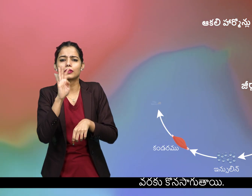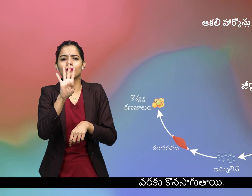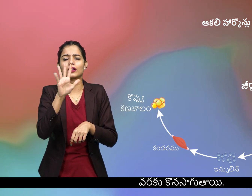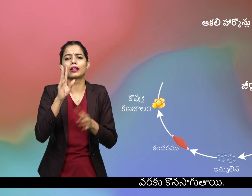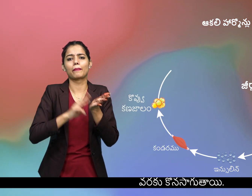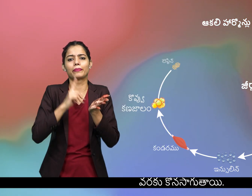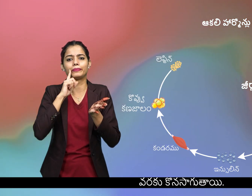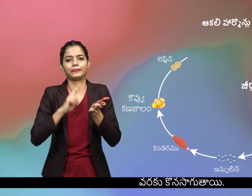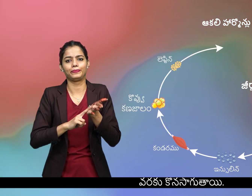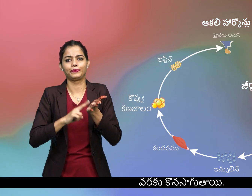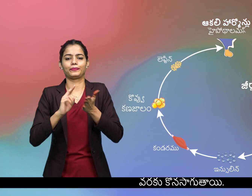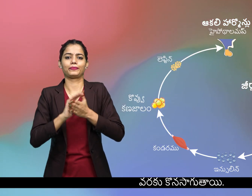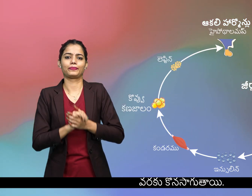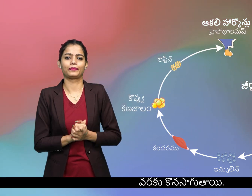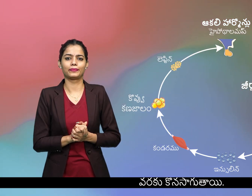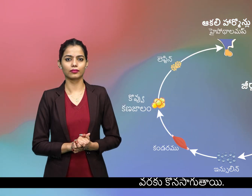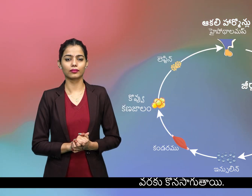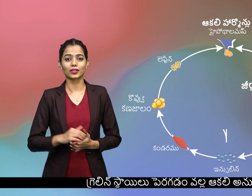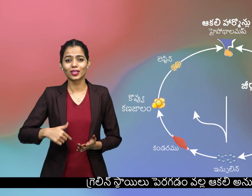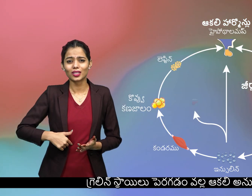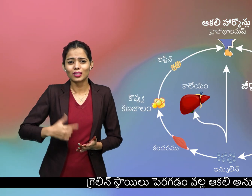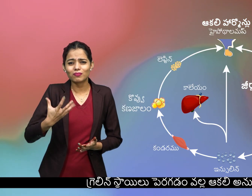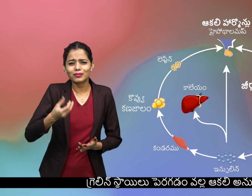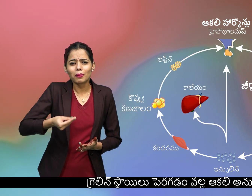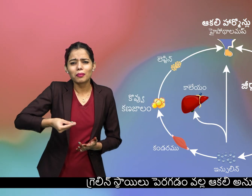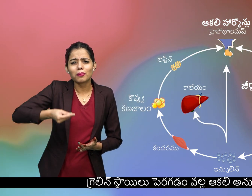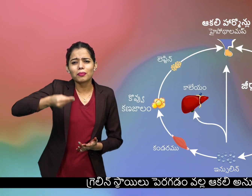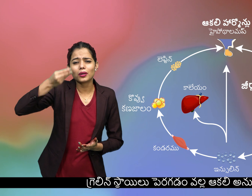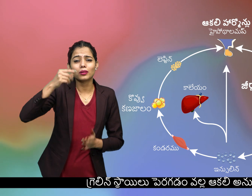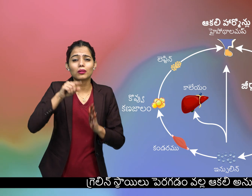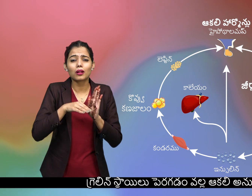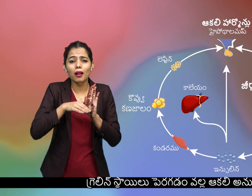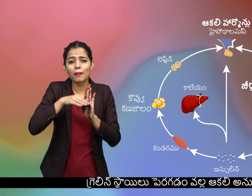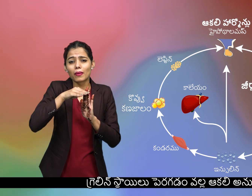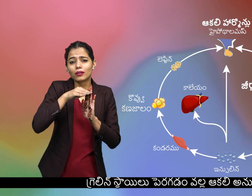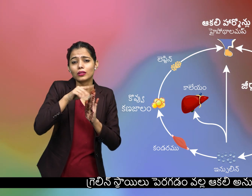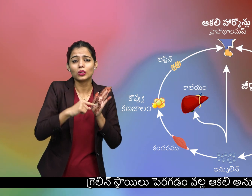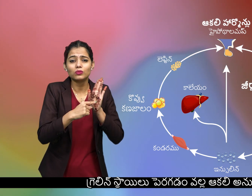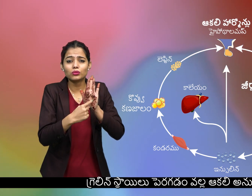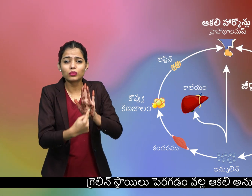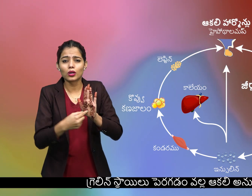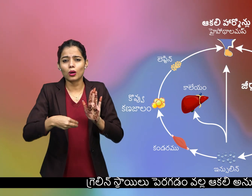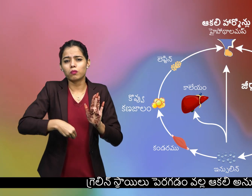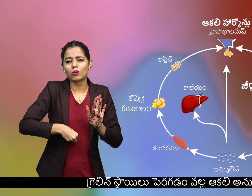30 నుంచి 45 నిమిషాల వరకు కొనసాగుతాయి. గ్రెలిన్ స్థాయిలు పెరగడం వల్ల ఆకలి అనుభూతి